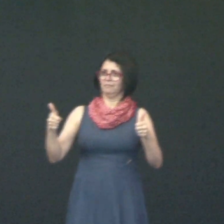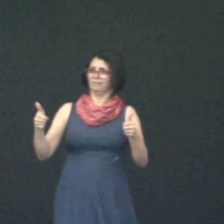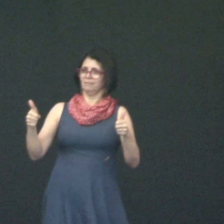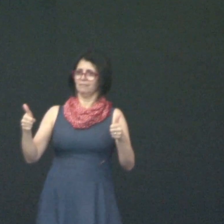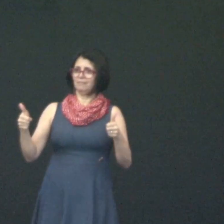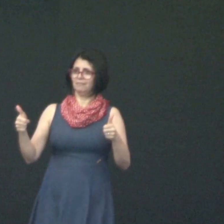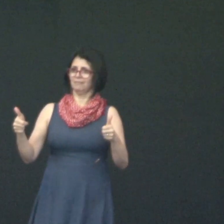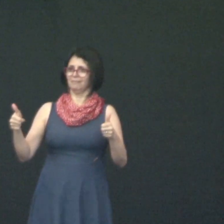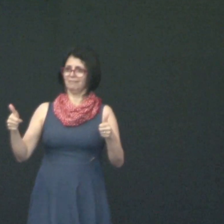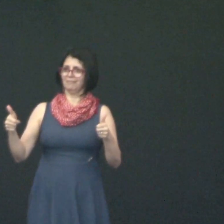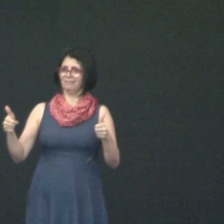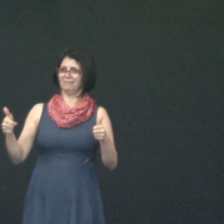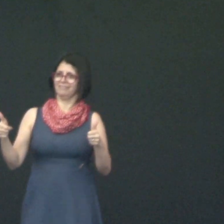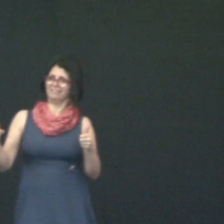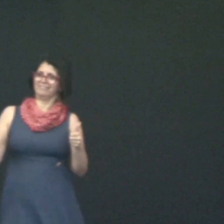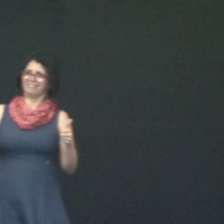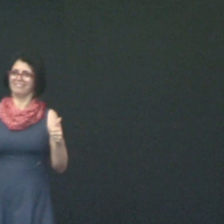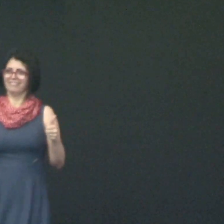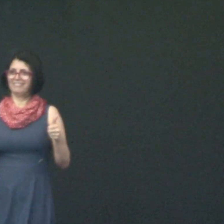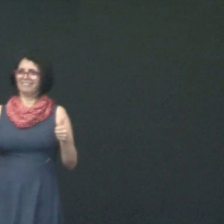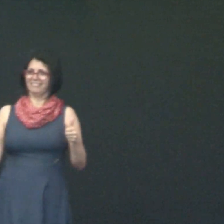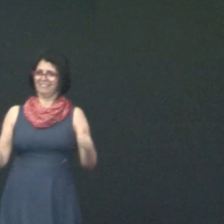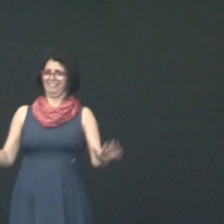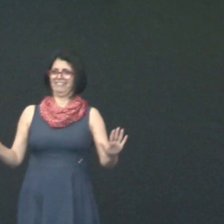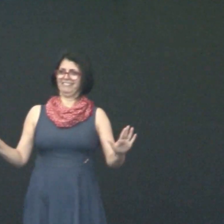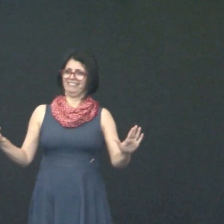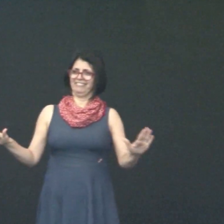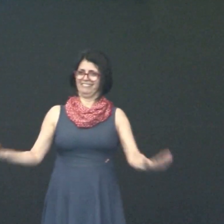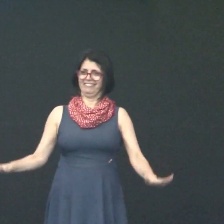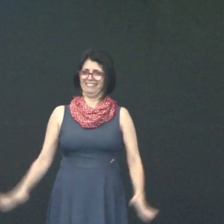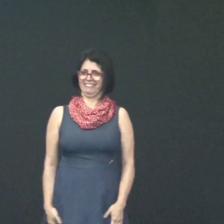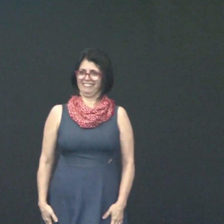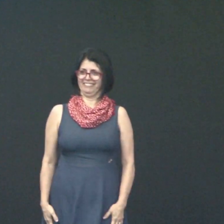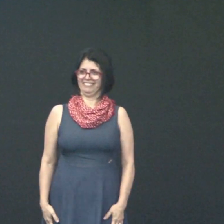Está melhor? Vou chegar mais para cá? Ok.